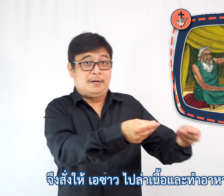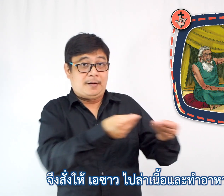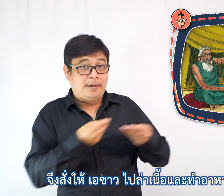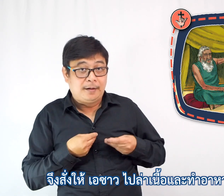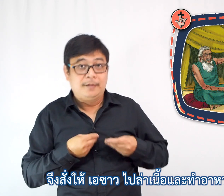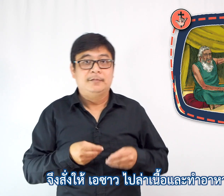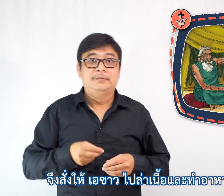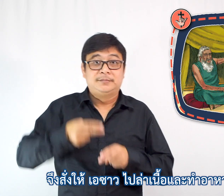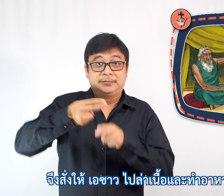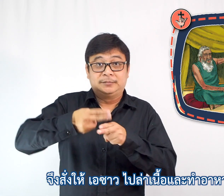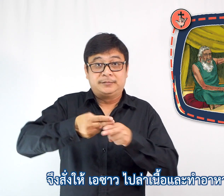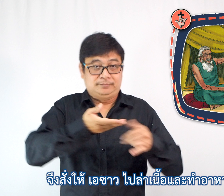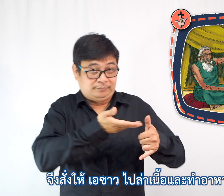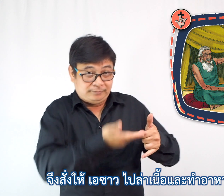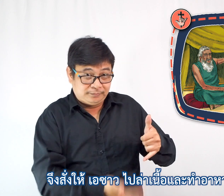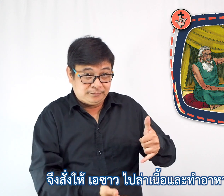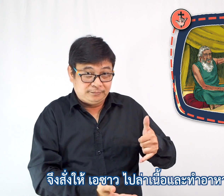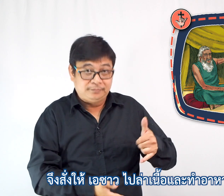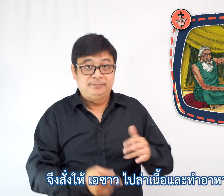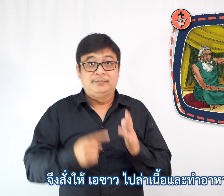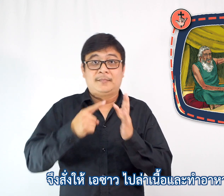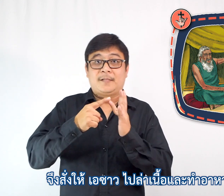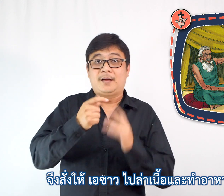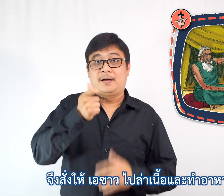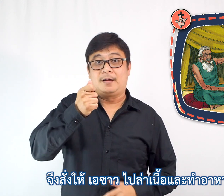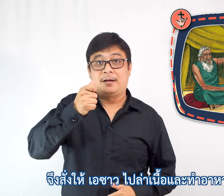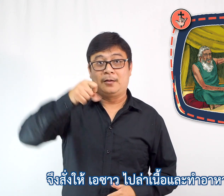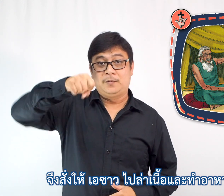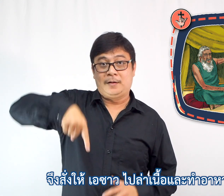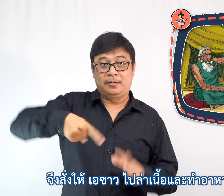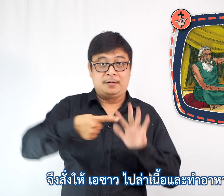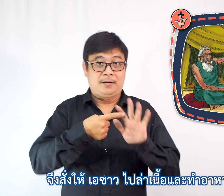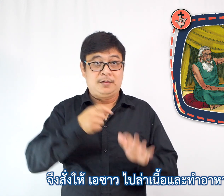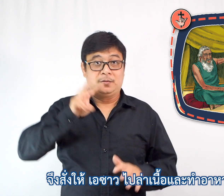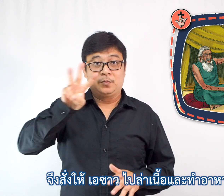จึงสั่งให้เอซาวไปล่าเนื้อและทำอาหารอร่อยๆมาให้